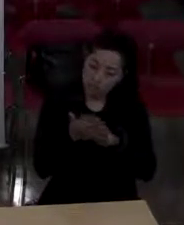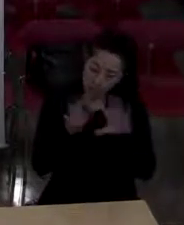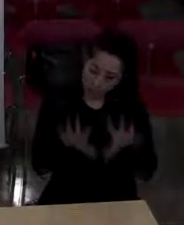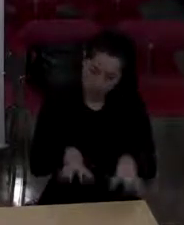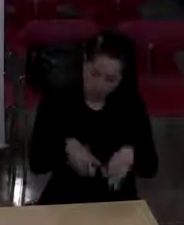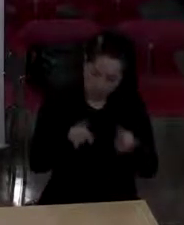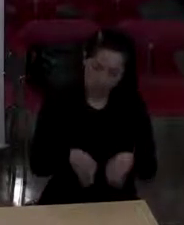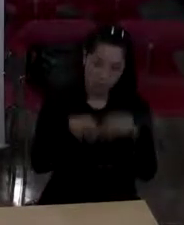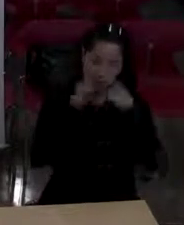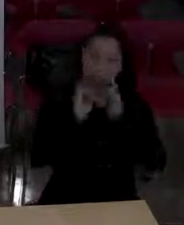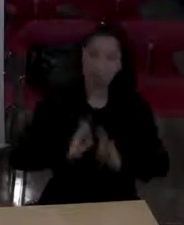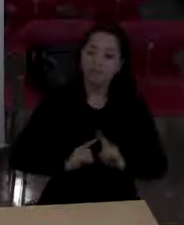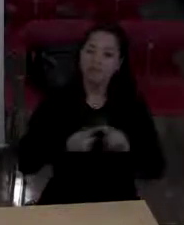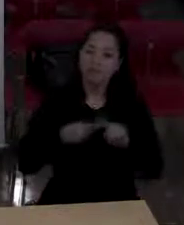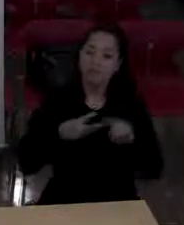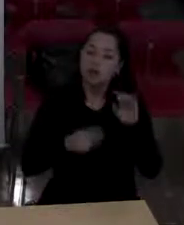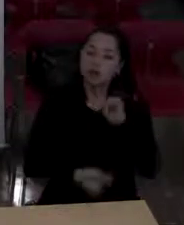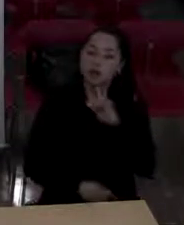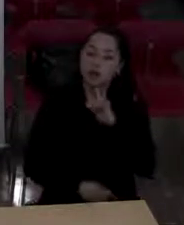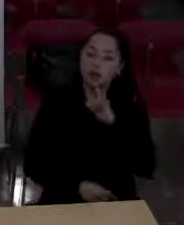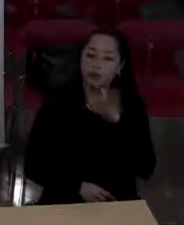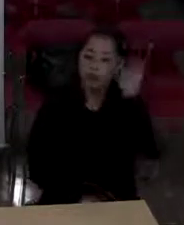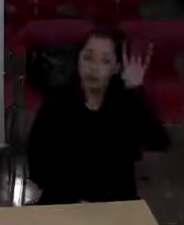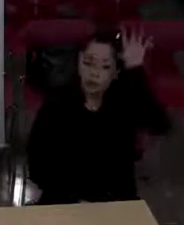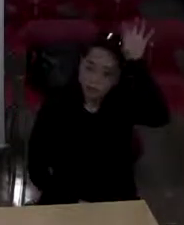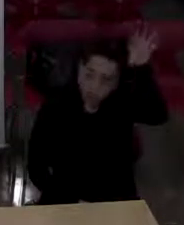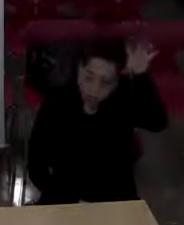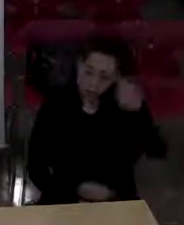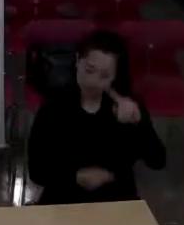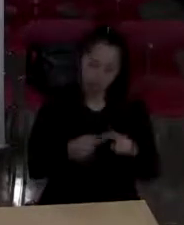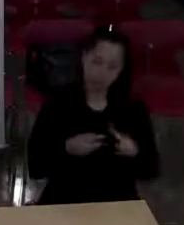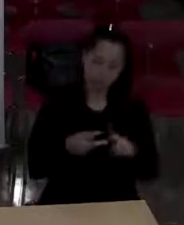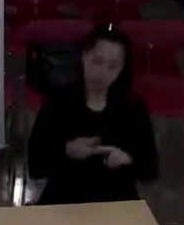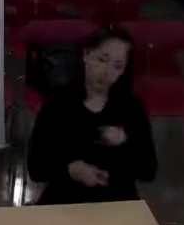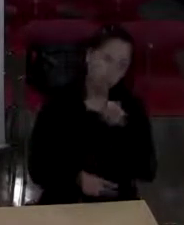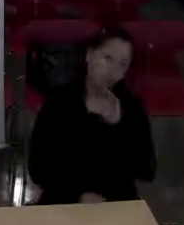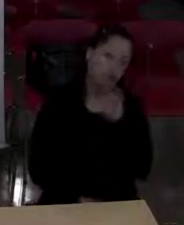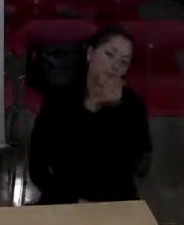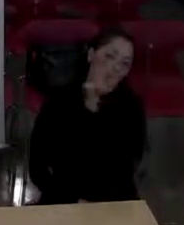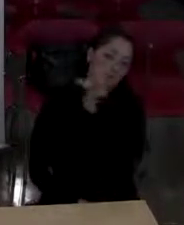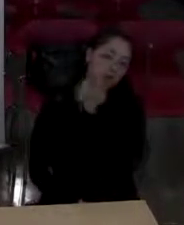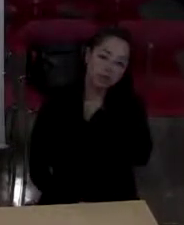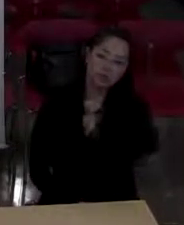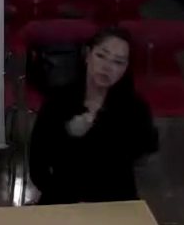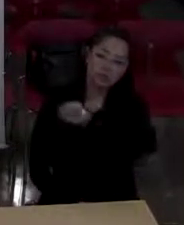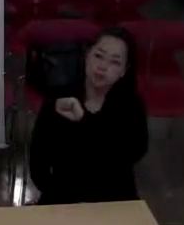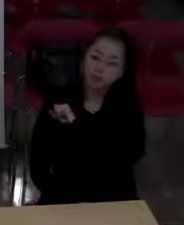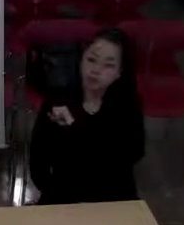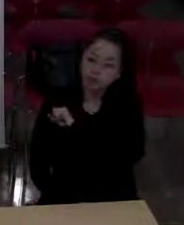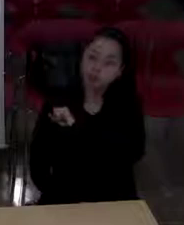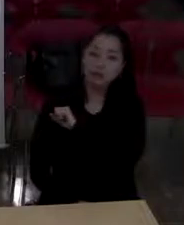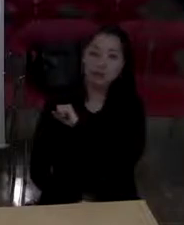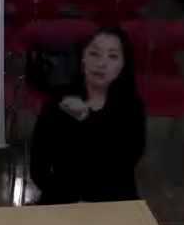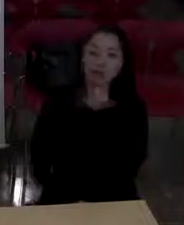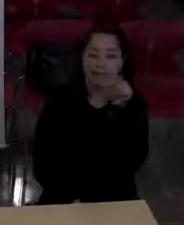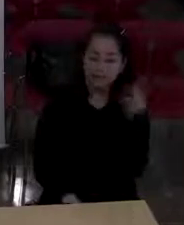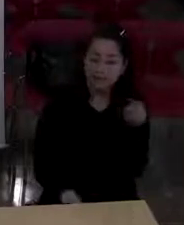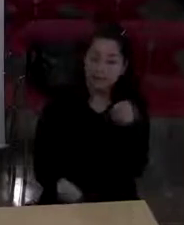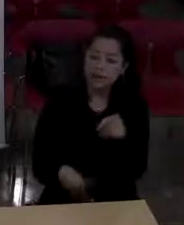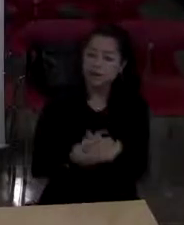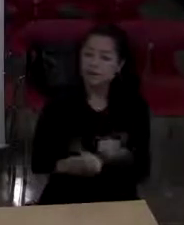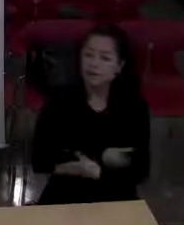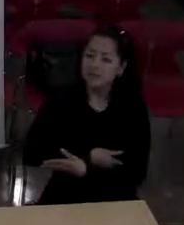pues en España y en otros países, están organizados de tal forma que ese bebé empieza a tener esos modelos con la preparación de